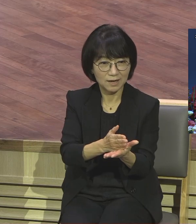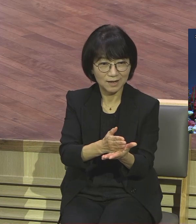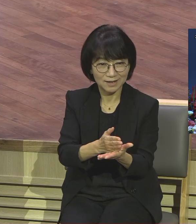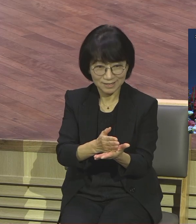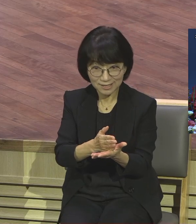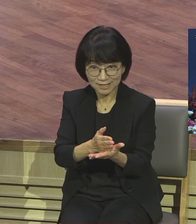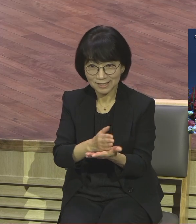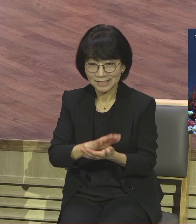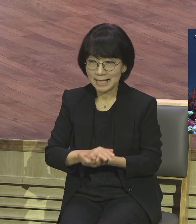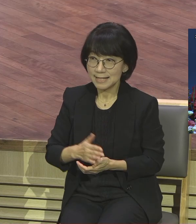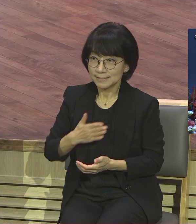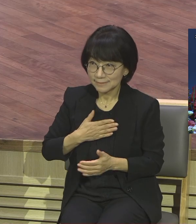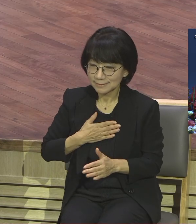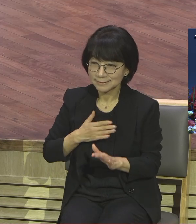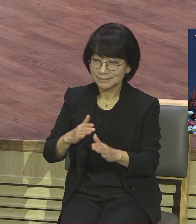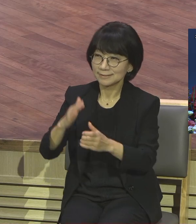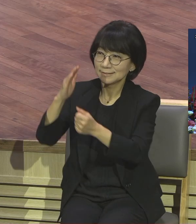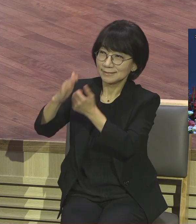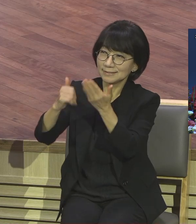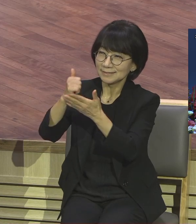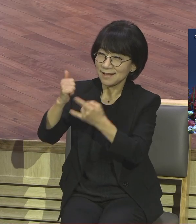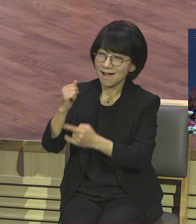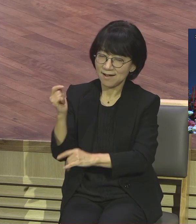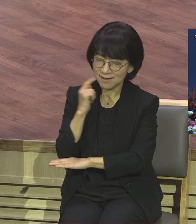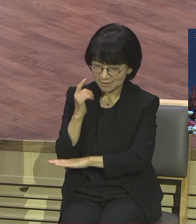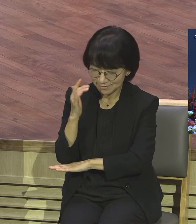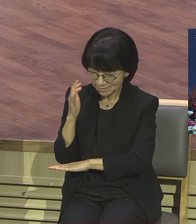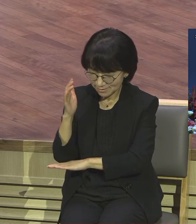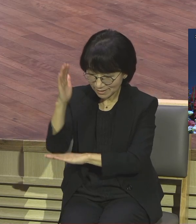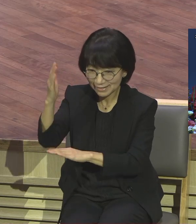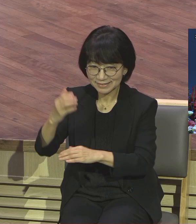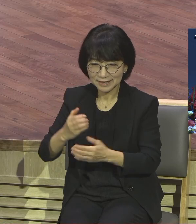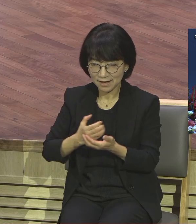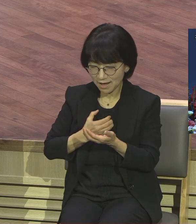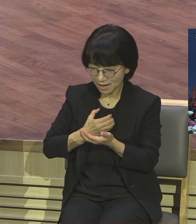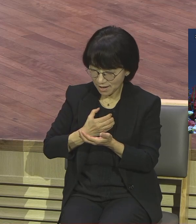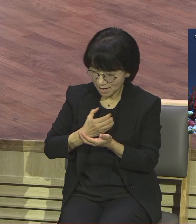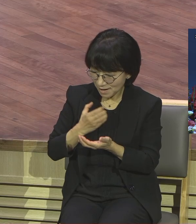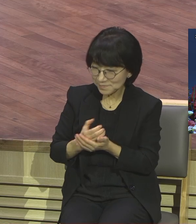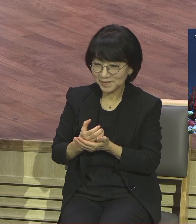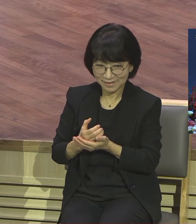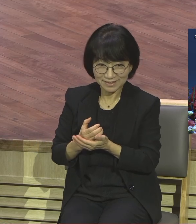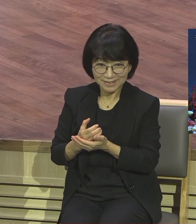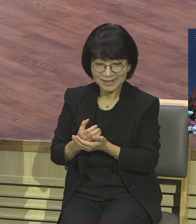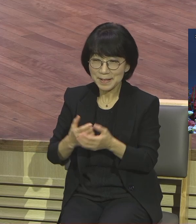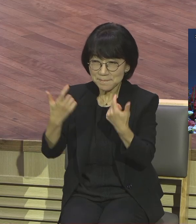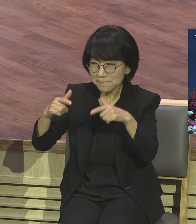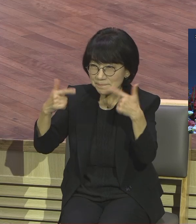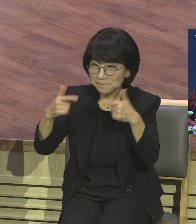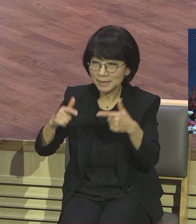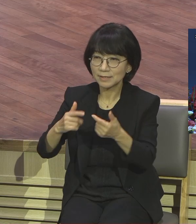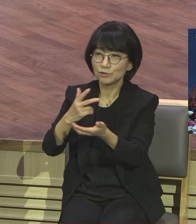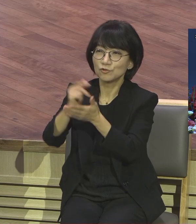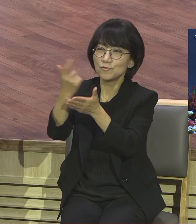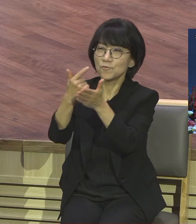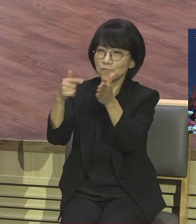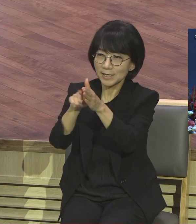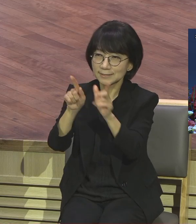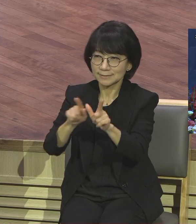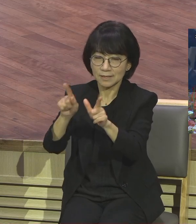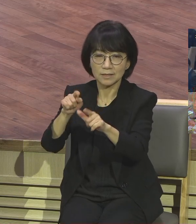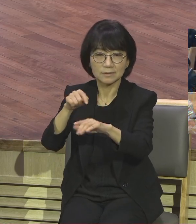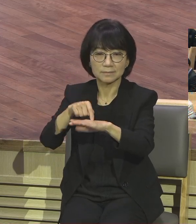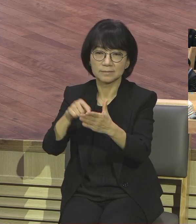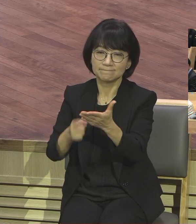내가 정말 영광스럽게 감격스럽게 매일매일 감격하면서 내가 생을 걸어야지.